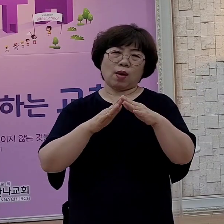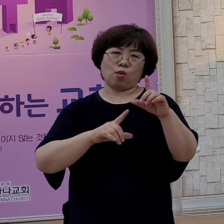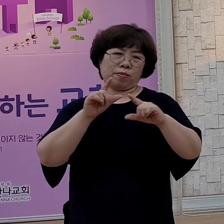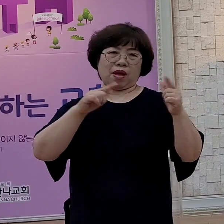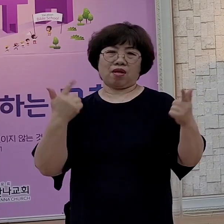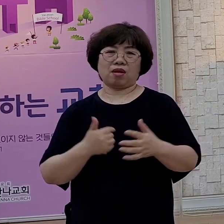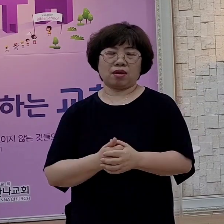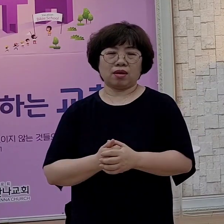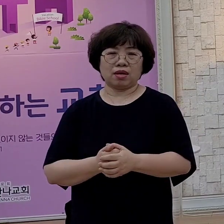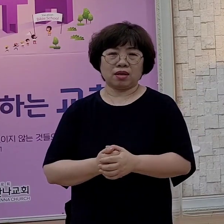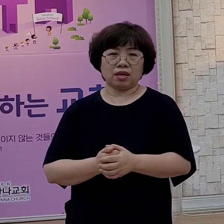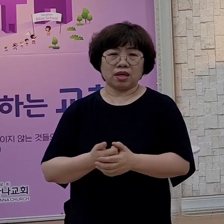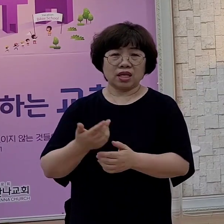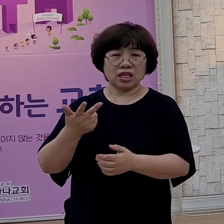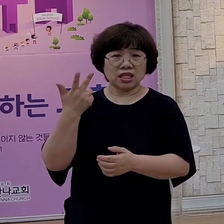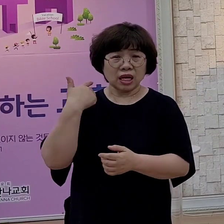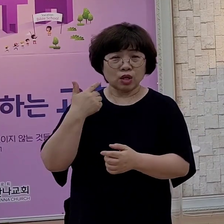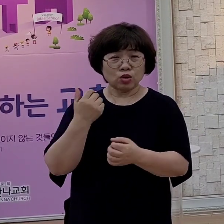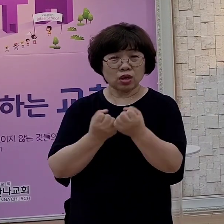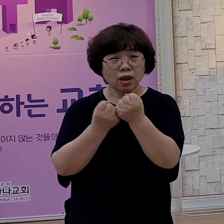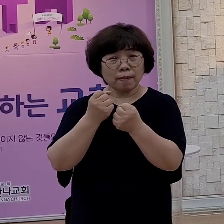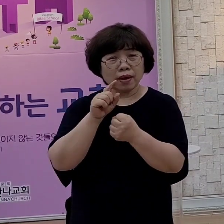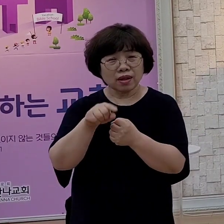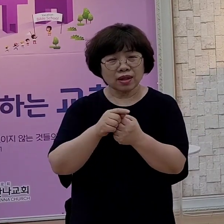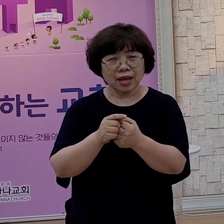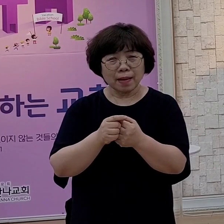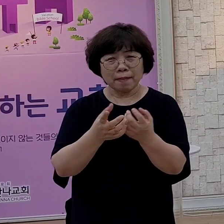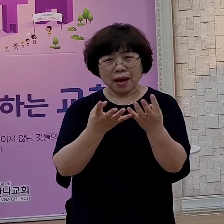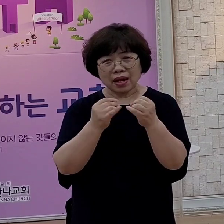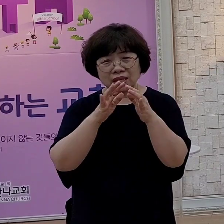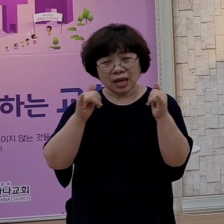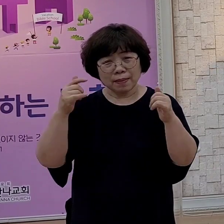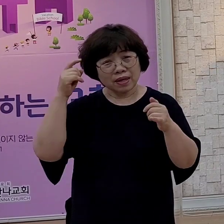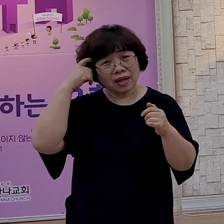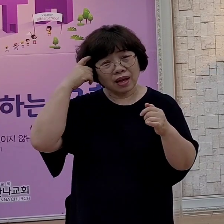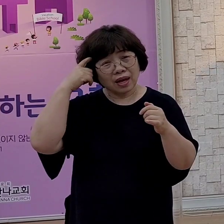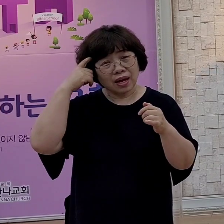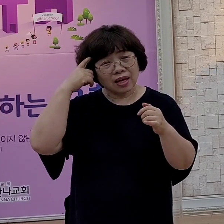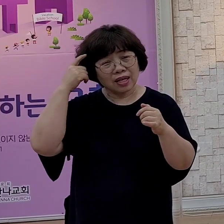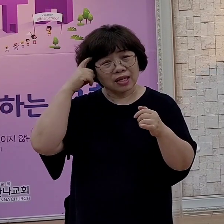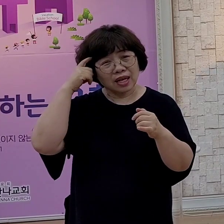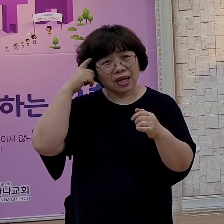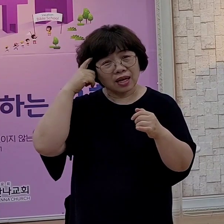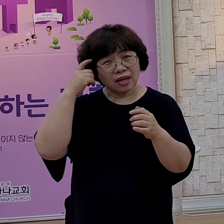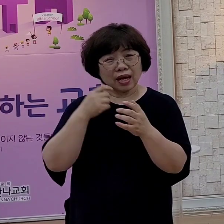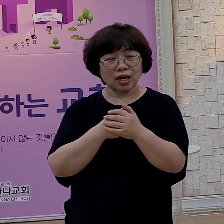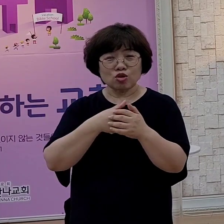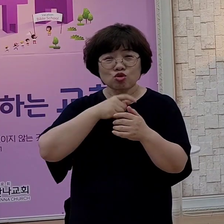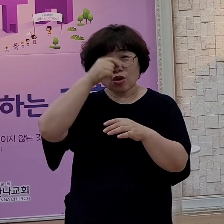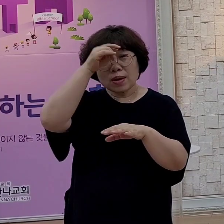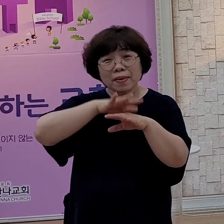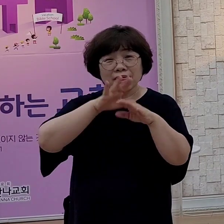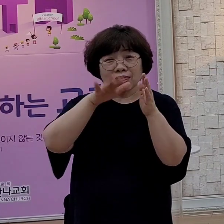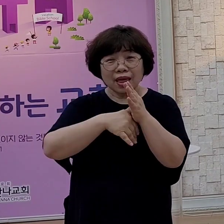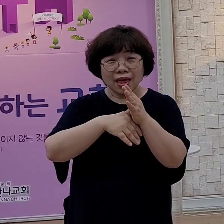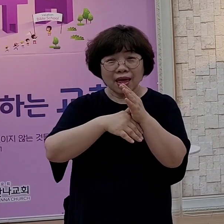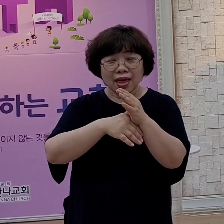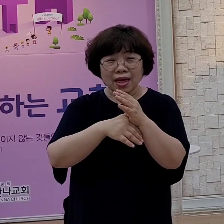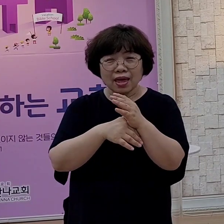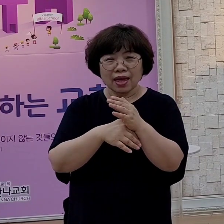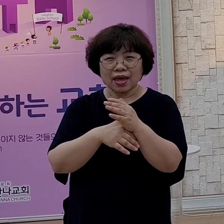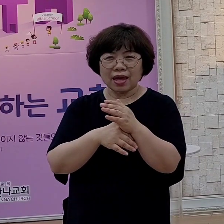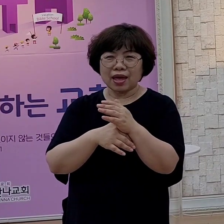시간에 다수결이 얼마나 위험한가를 제가 말씀드렸지 않습니까? 지난 수요일날 말씀드렸나요? 수요일별 안 보신